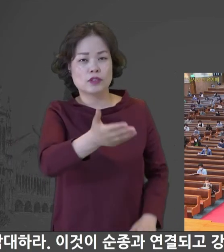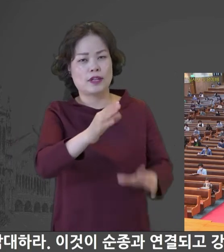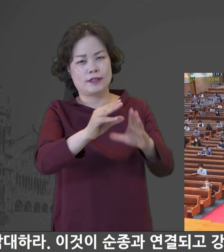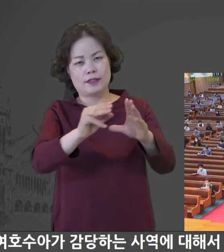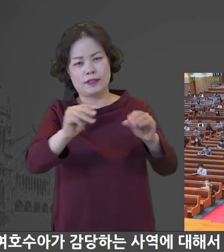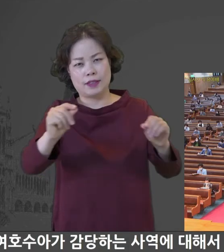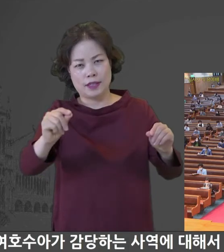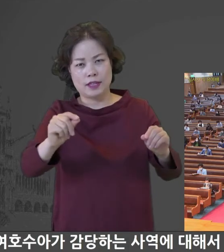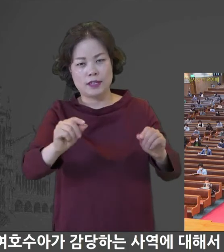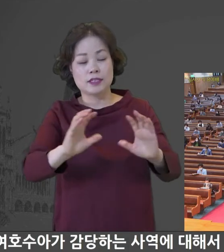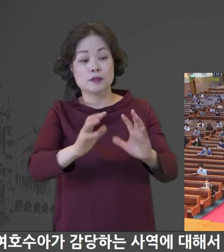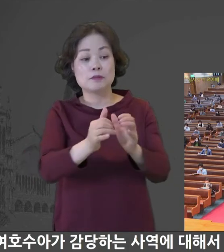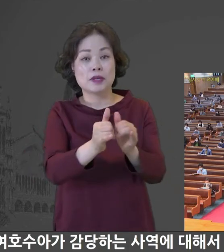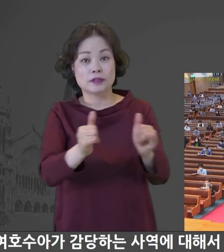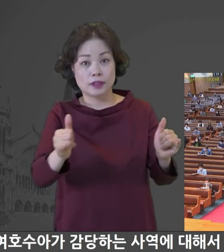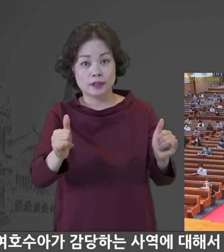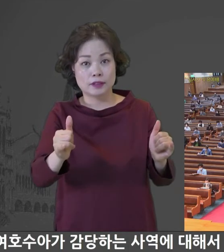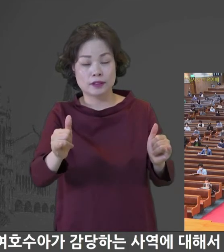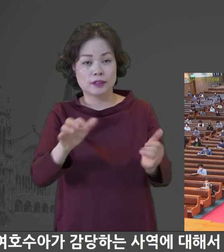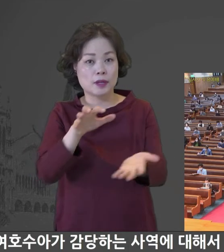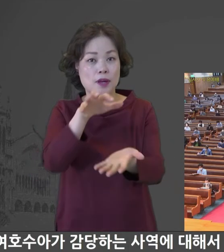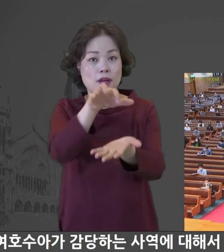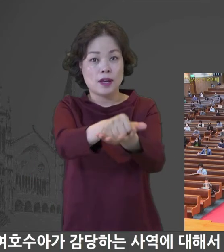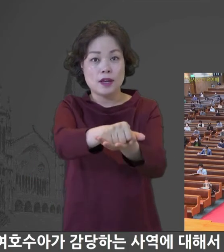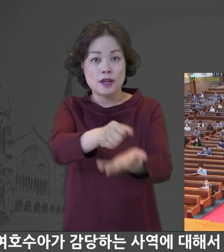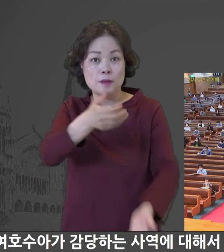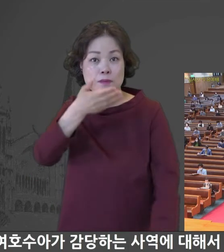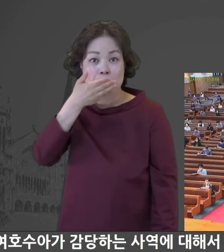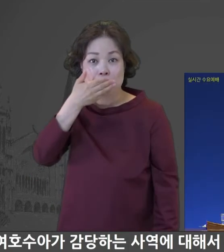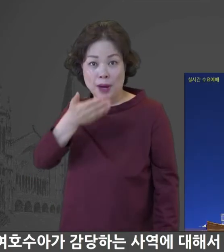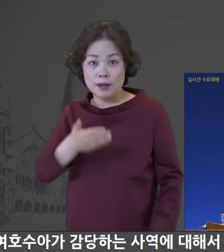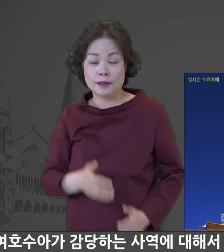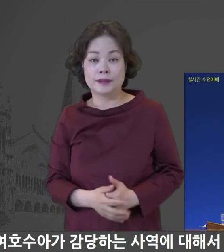땅을 이 백성에게 차지하게 하리라.